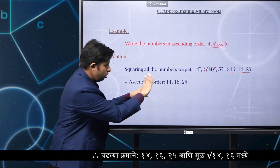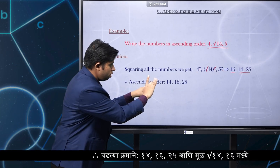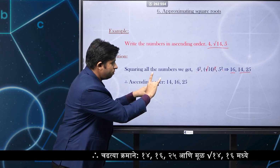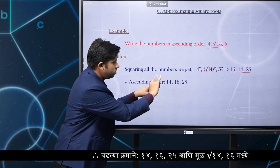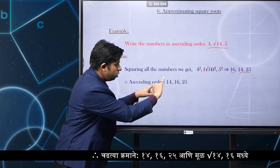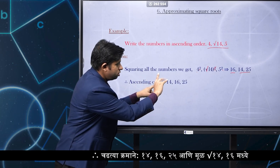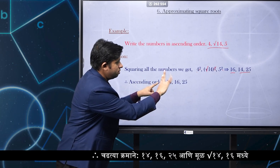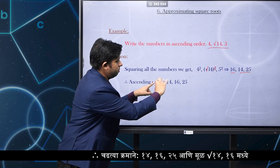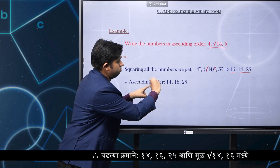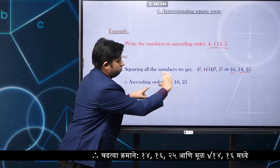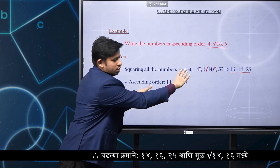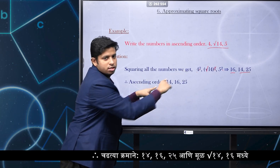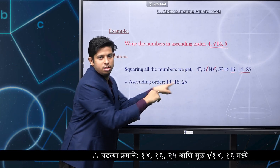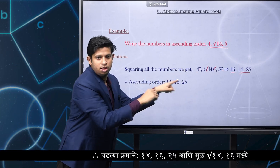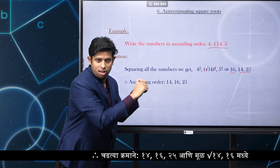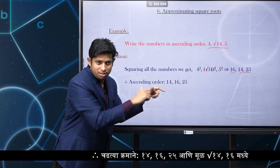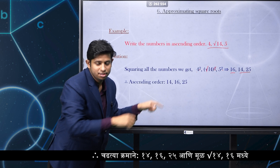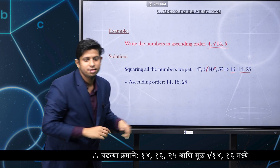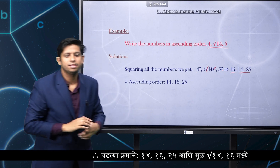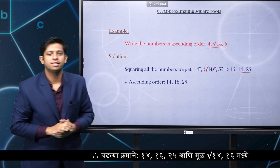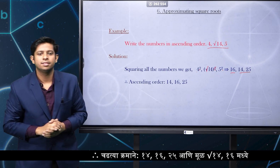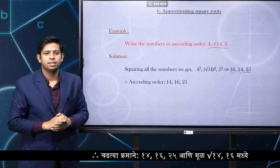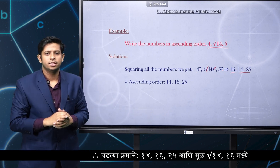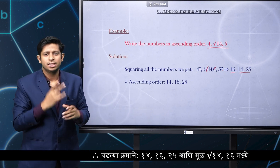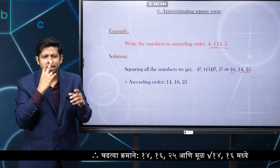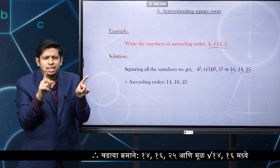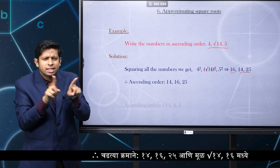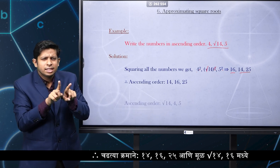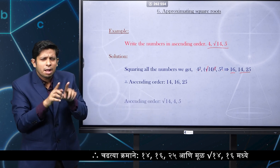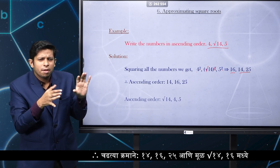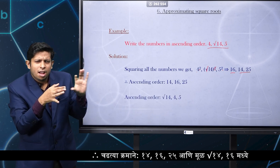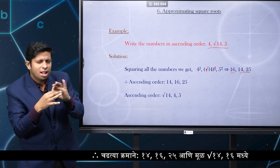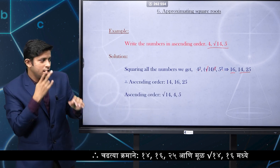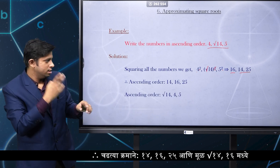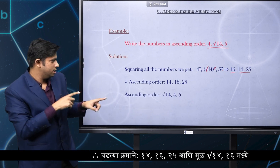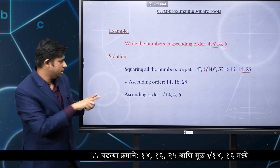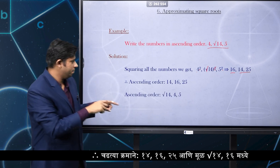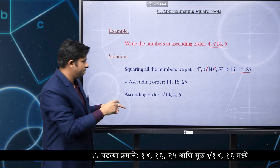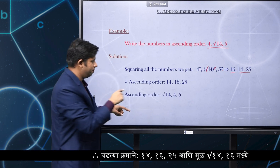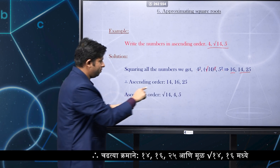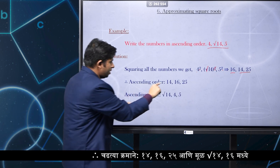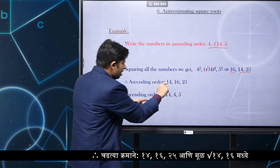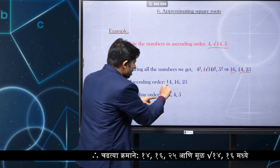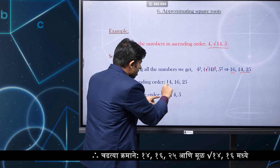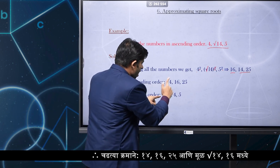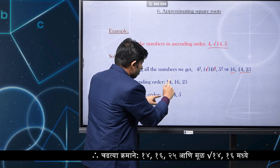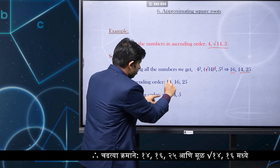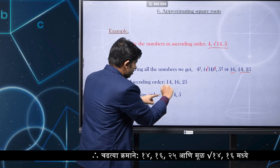म्हणून चढत्या क्रमाने 14, 16, 25 आणि मूळ वर्गमुळामध्ये 14, 16 मध्ये